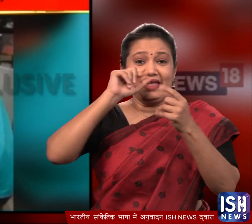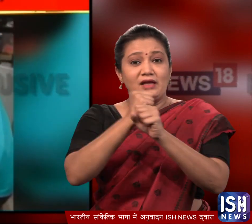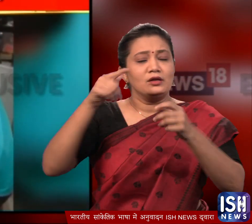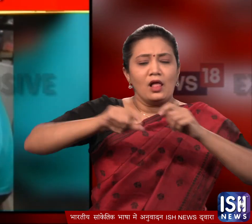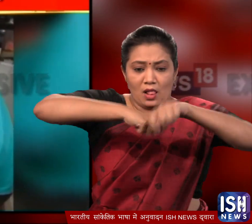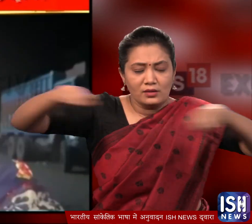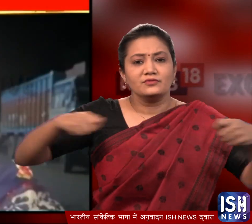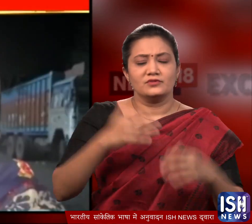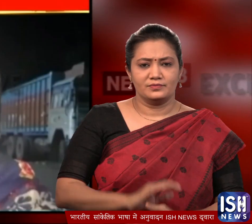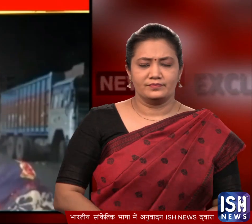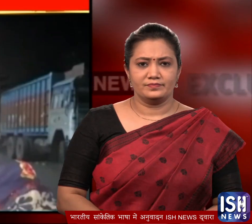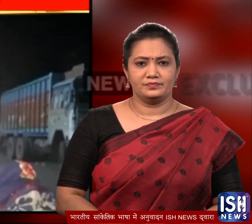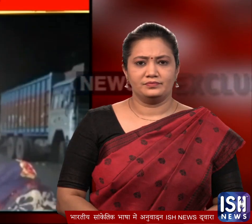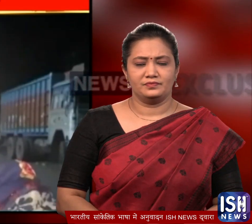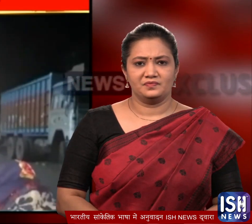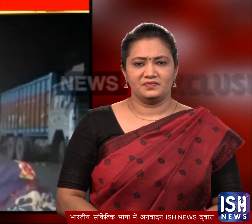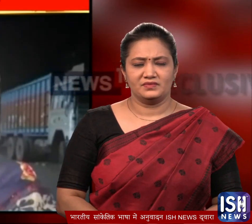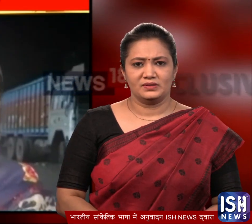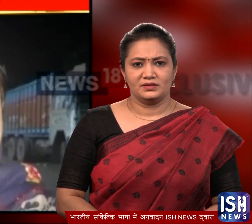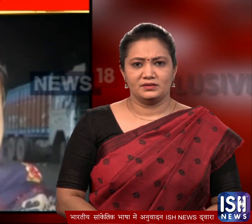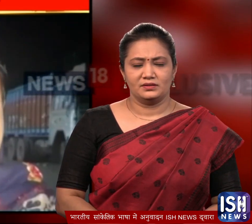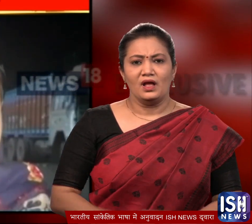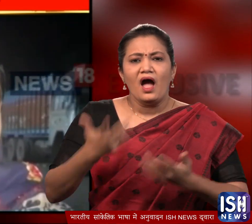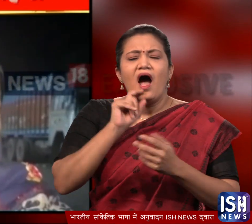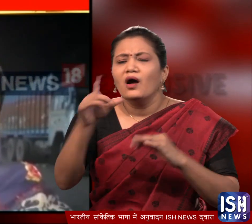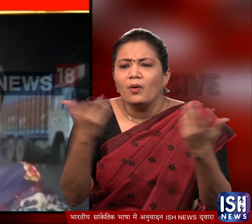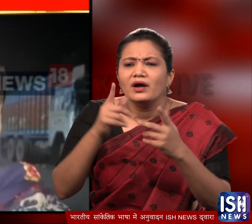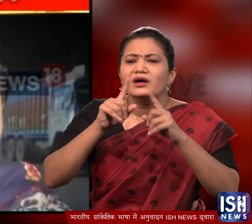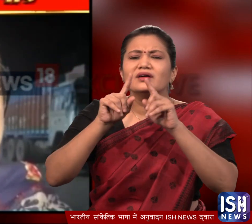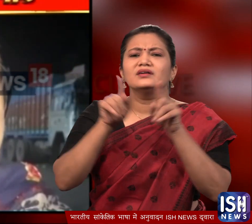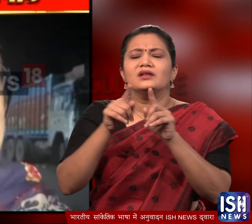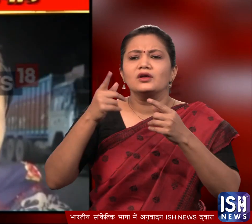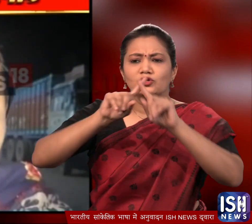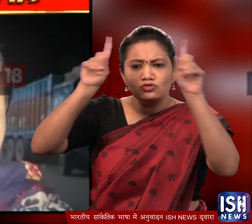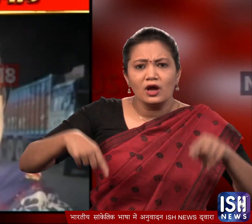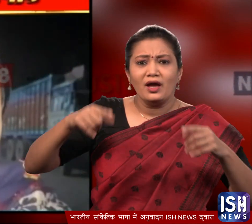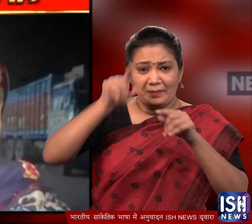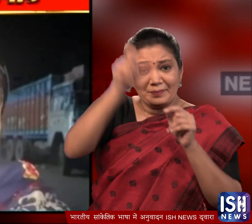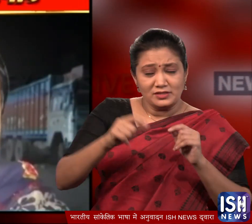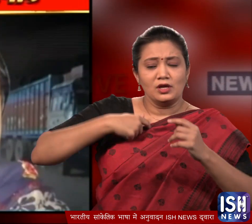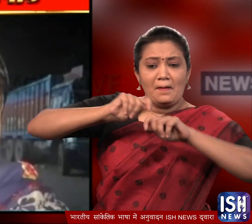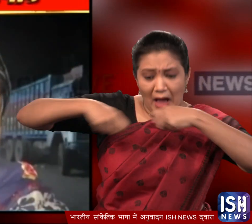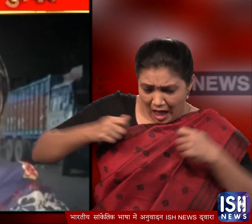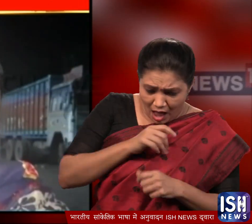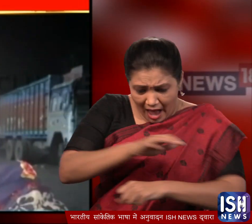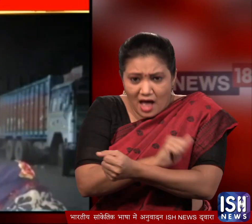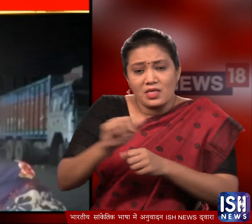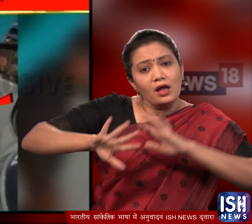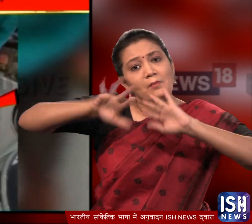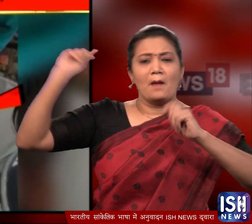दिए थे। खूब कान रहा था तो हम उसको बोले जैसे क्या हुआ, तो जैसे दुकान वाला ने बोले जैसे हमको बांध के जैसे